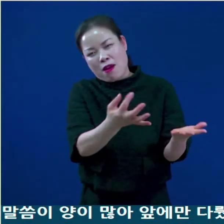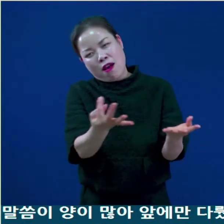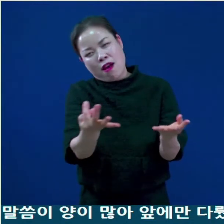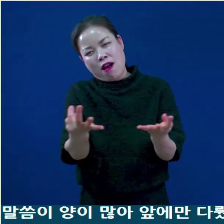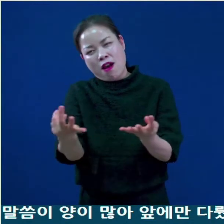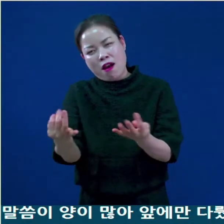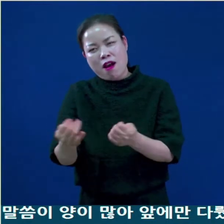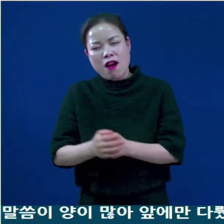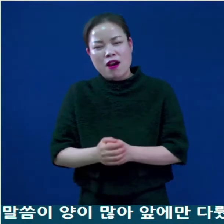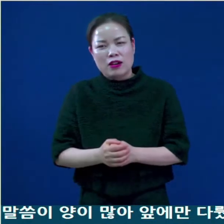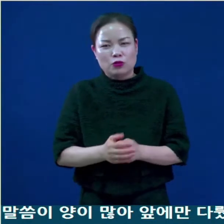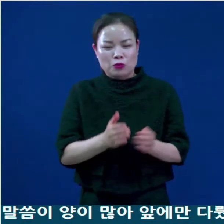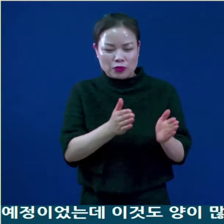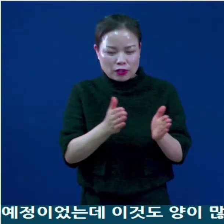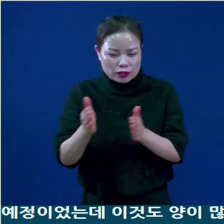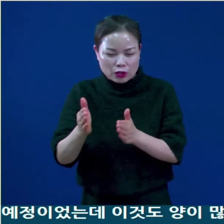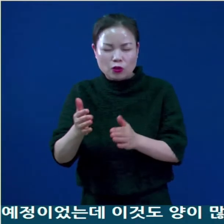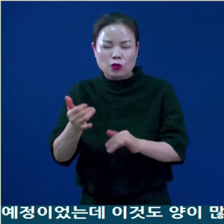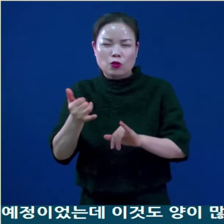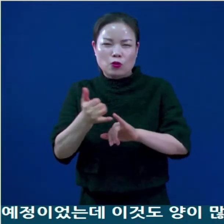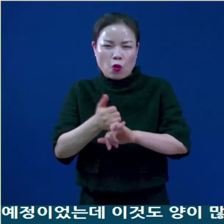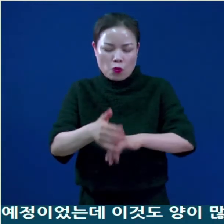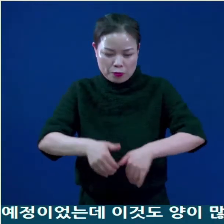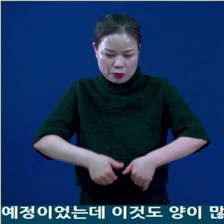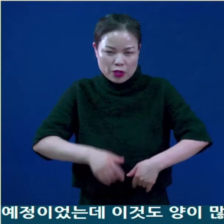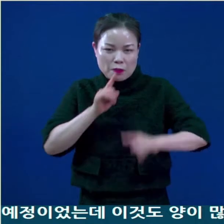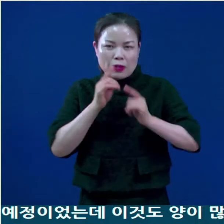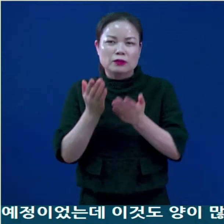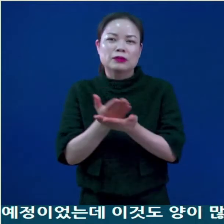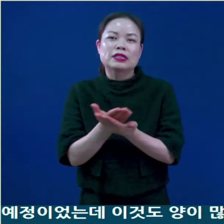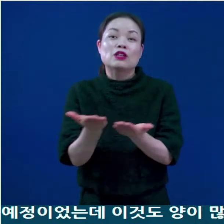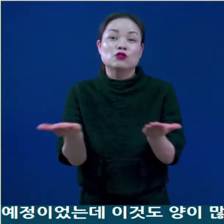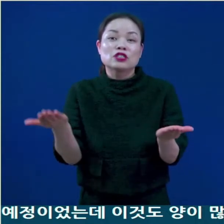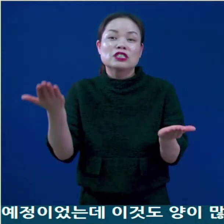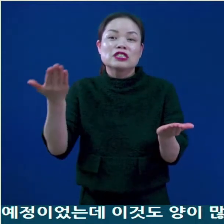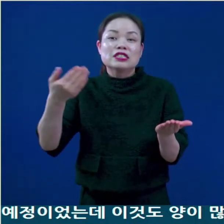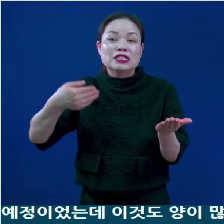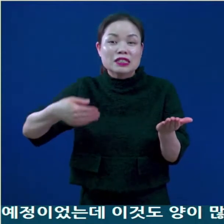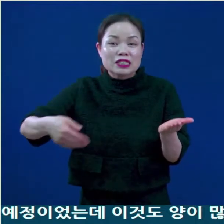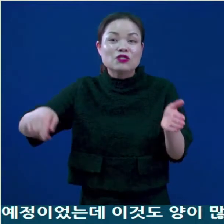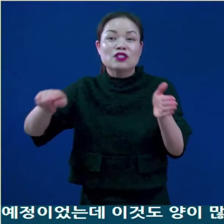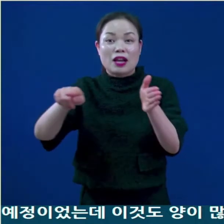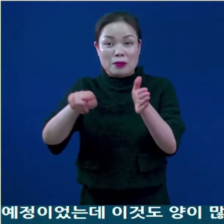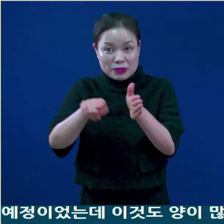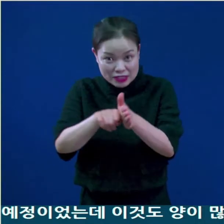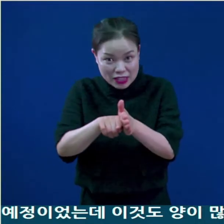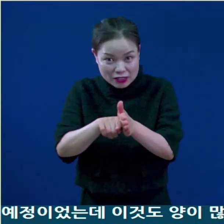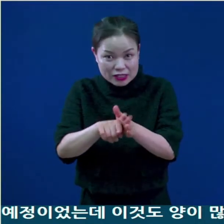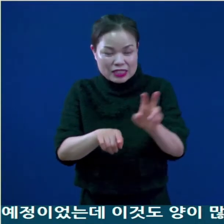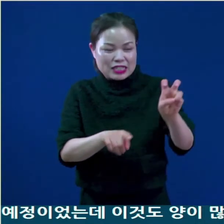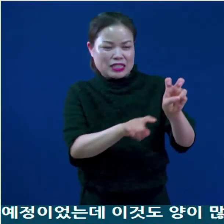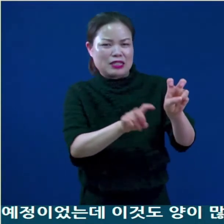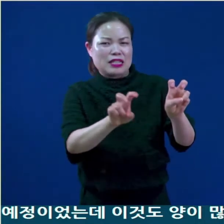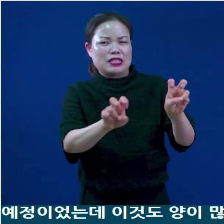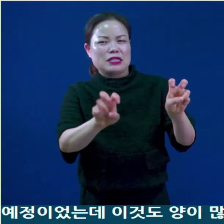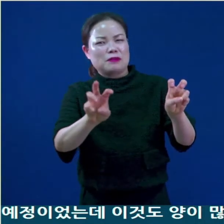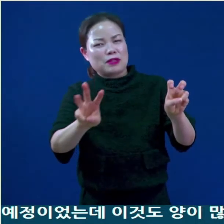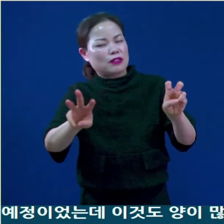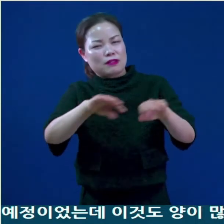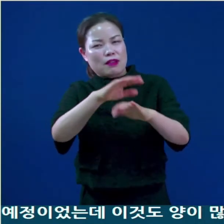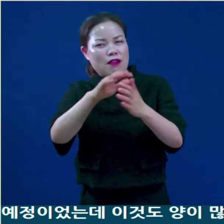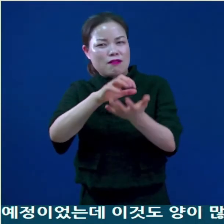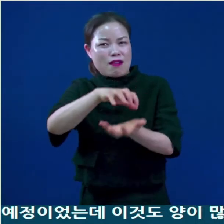가능한 이렇게 좀 정돈하고 꼭 필요한 말씀만 나누려 하는데도 오늘 20절에서 23절 말씀을 다 다룰